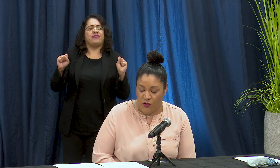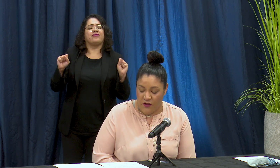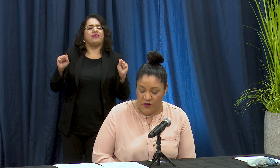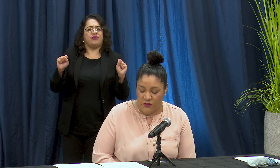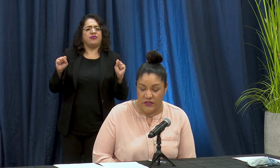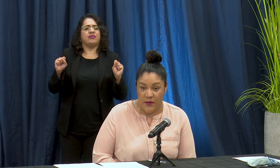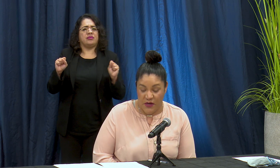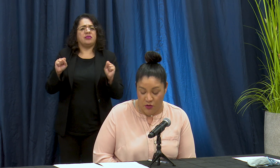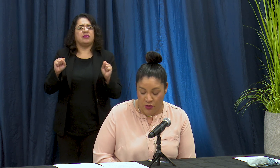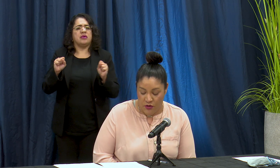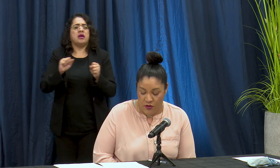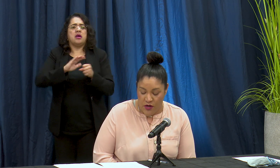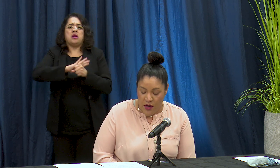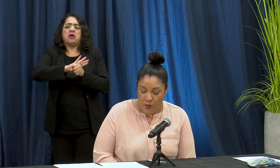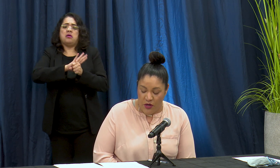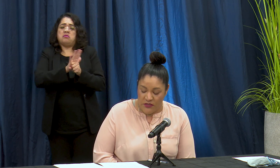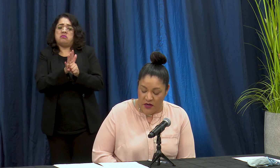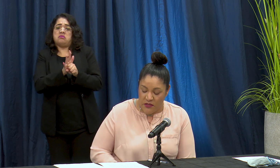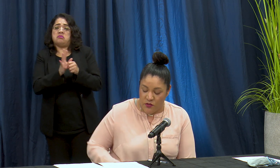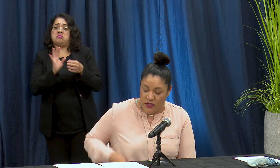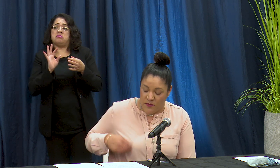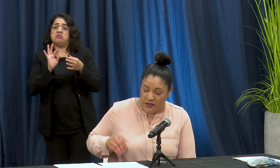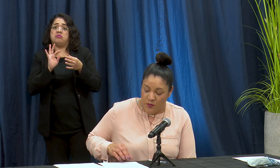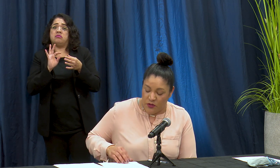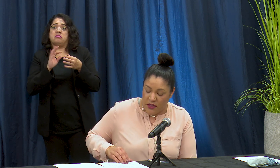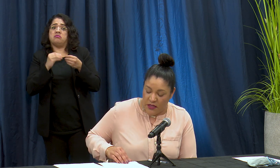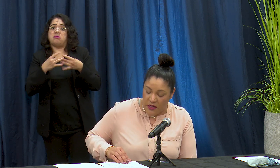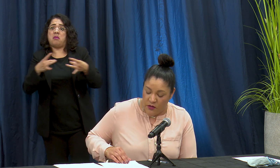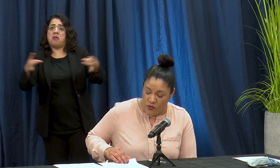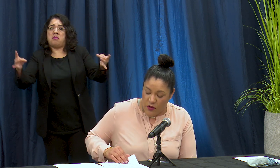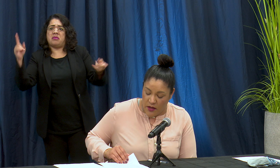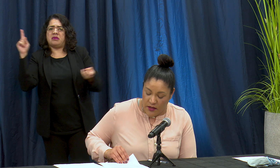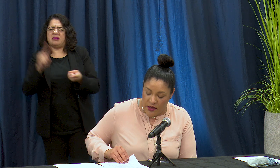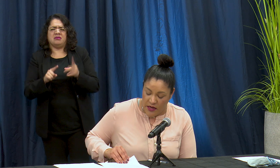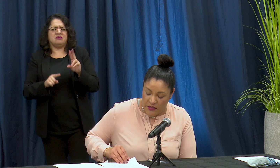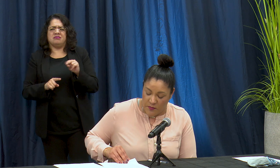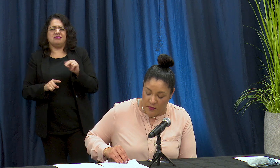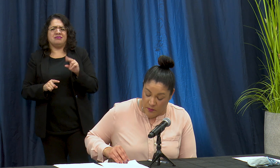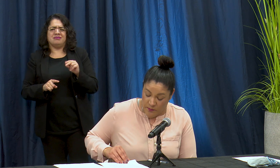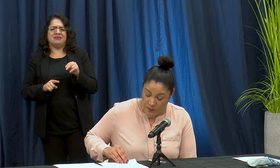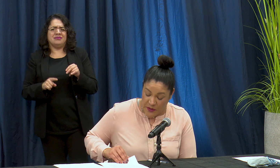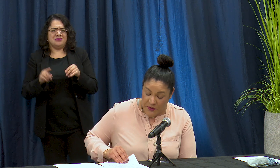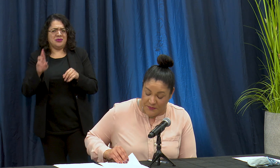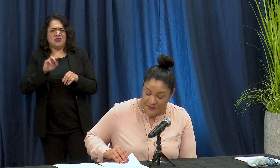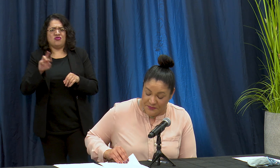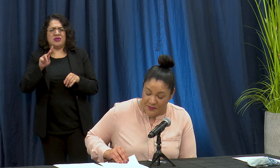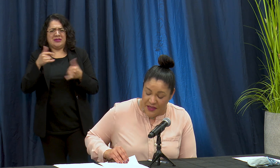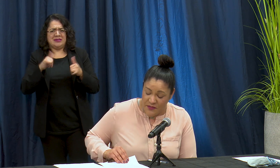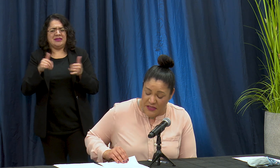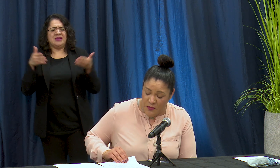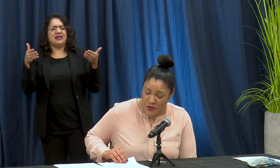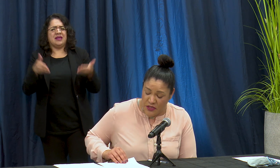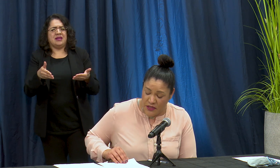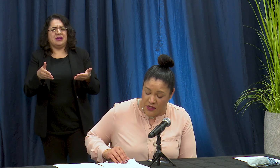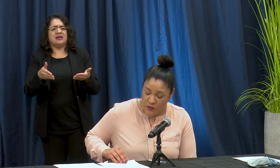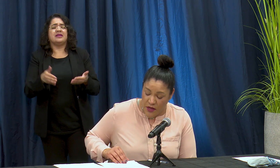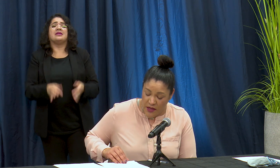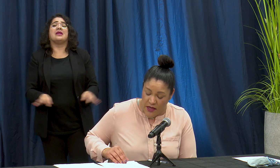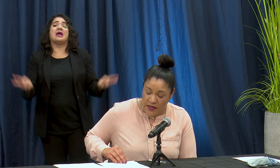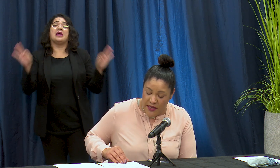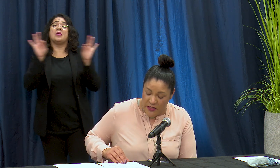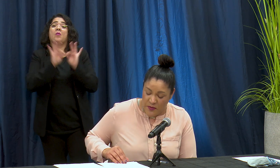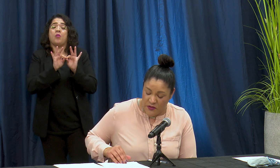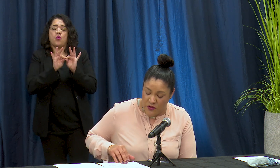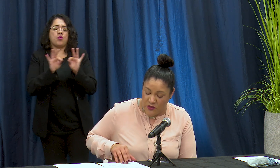por coronavirus sea menor. Por esta razón es más importante que nunca que las Es más importante que